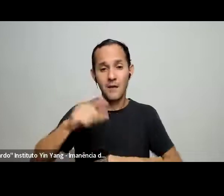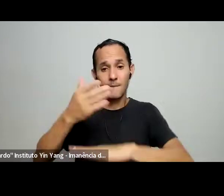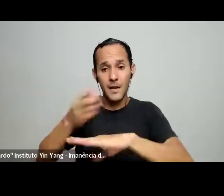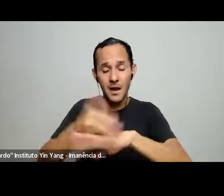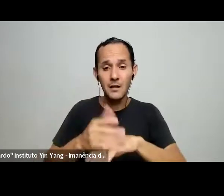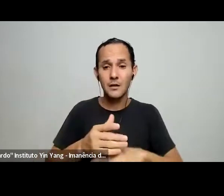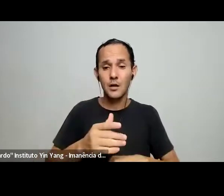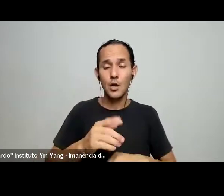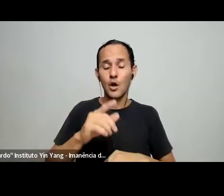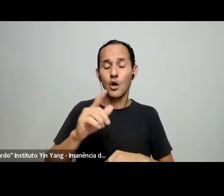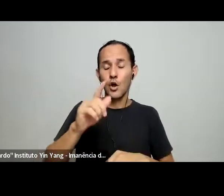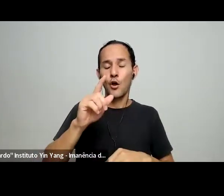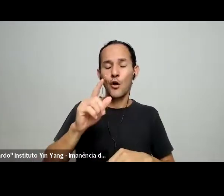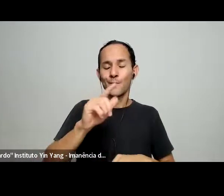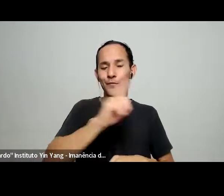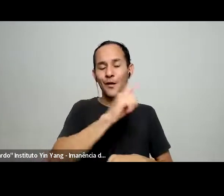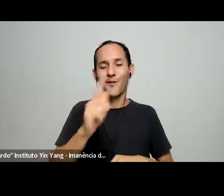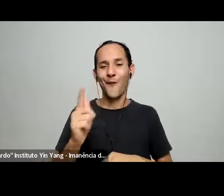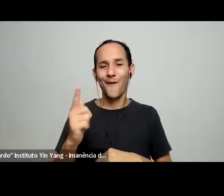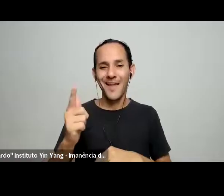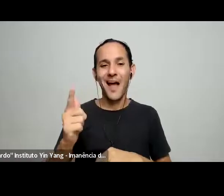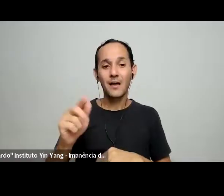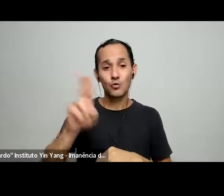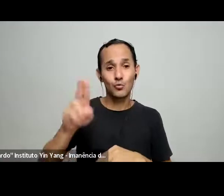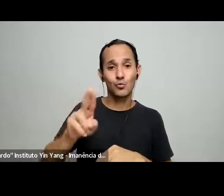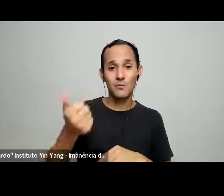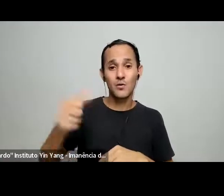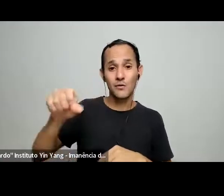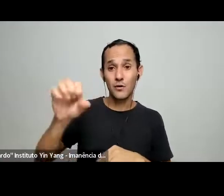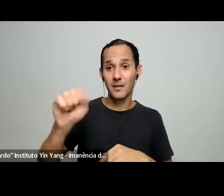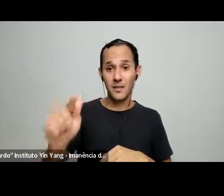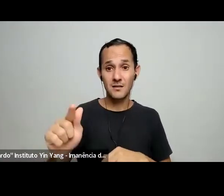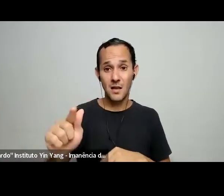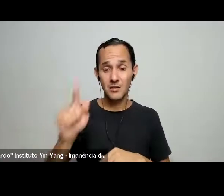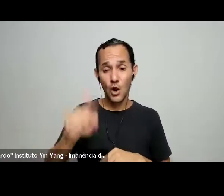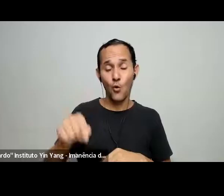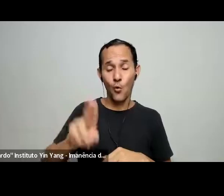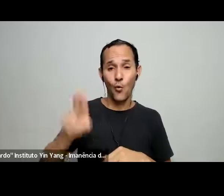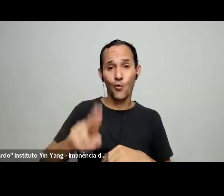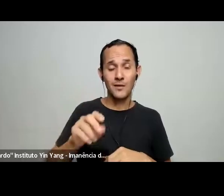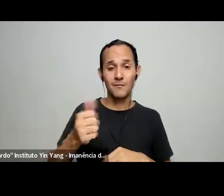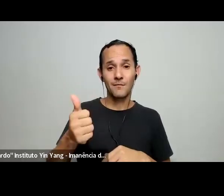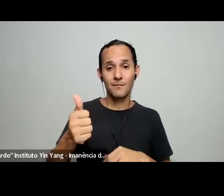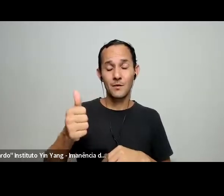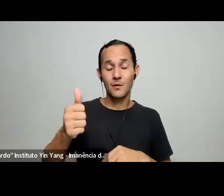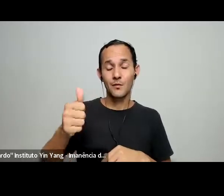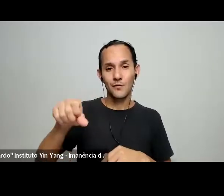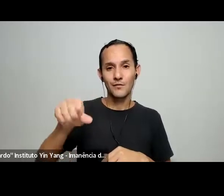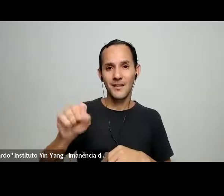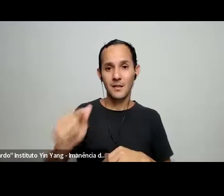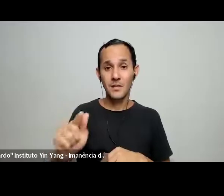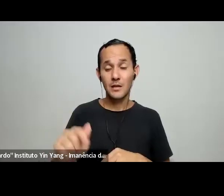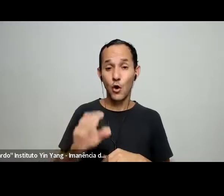hospital desde 1987 que pratica terapias chamadas alternativas e que a OMS veio chamando